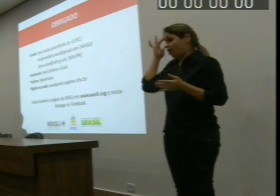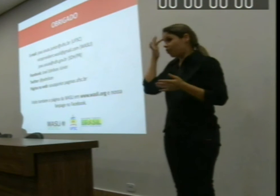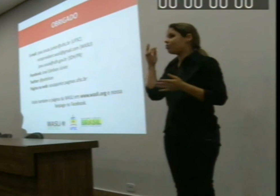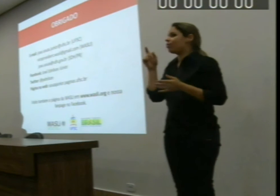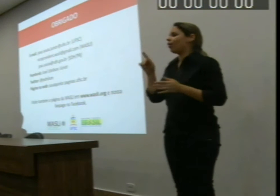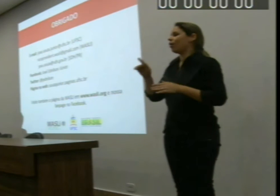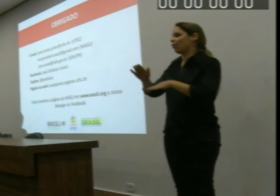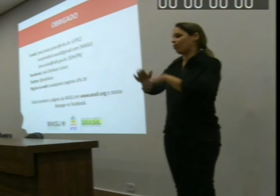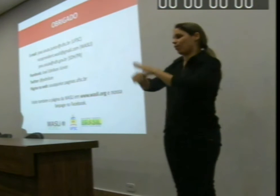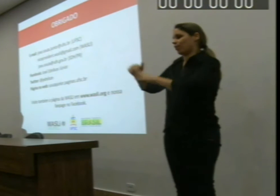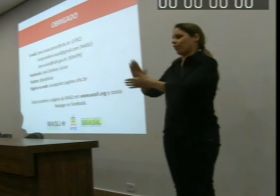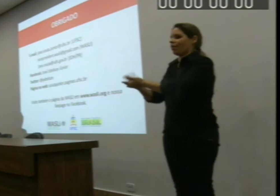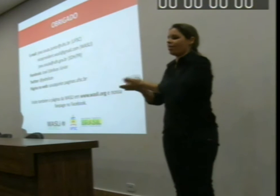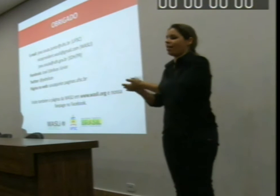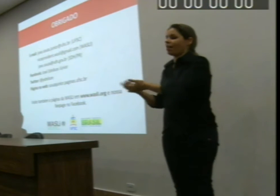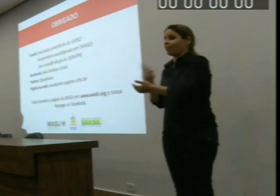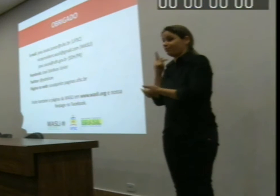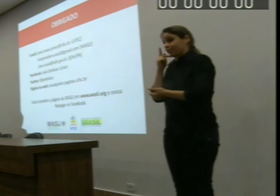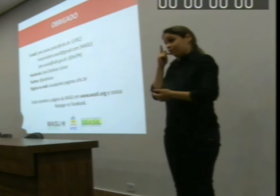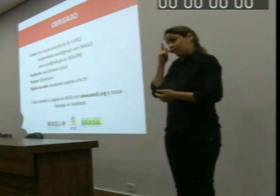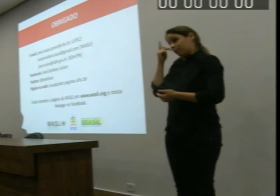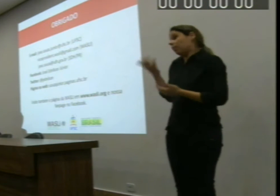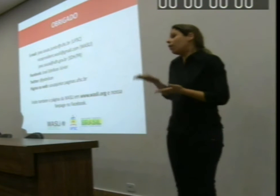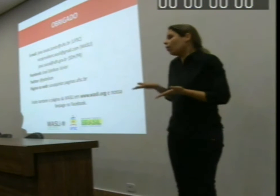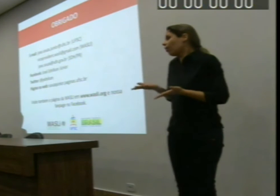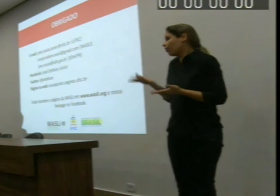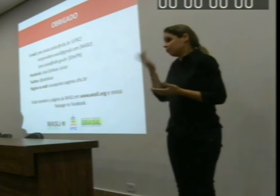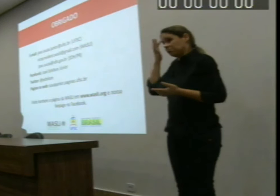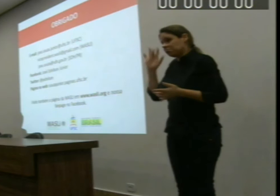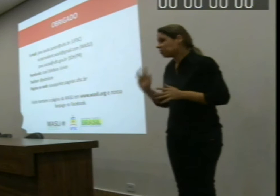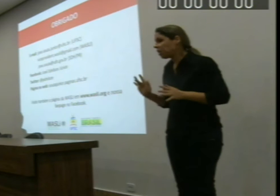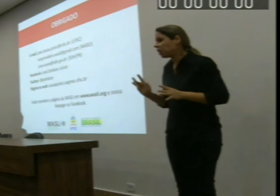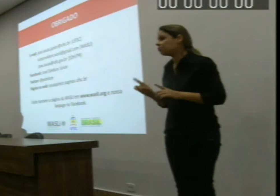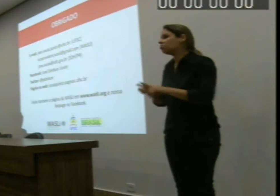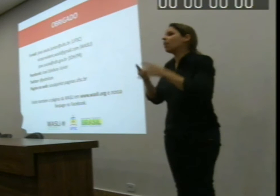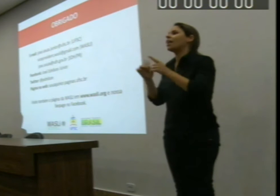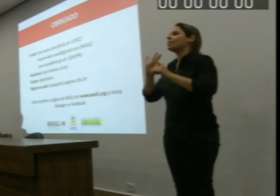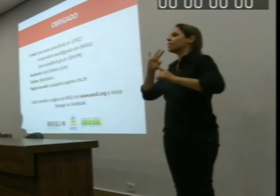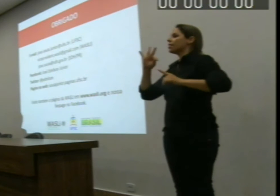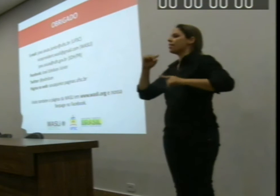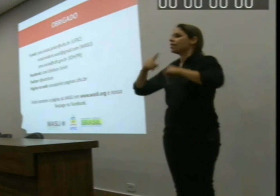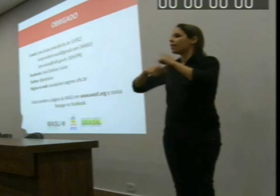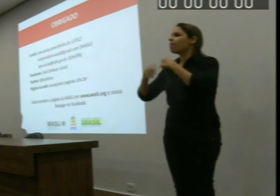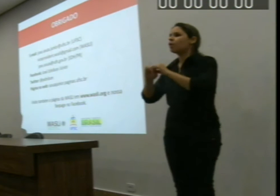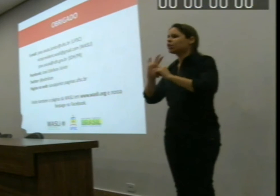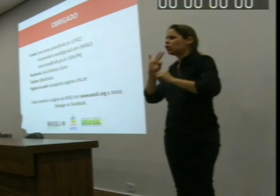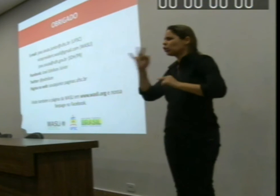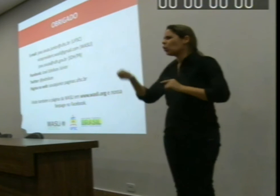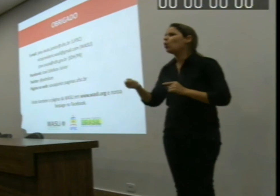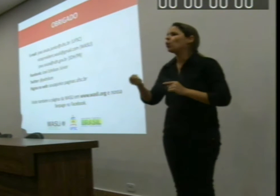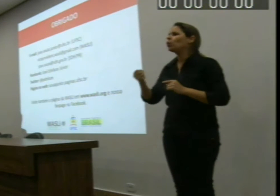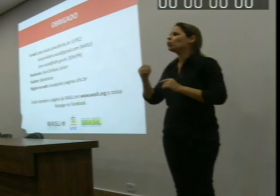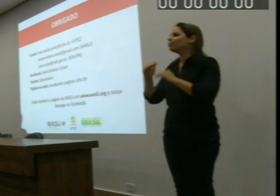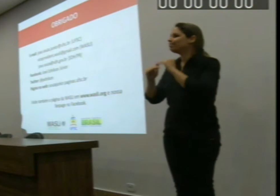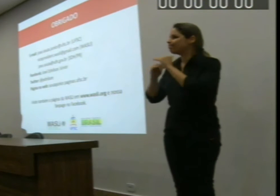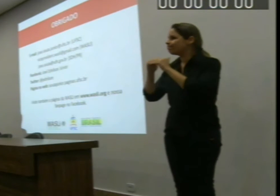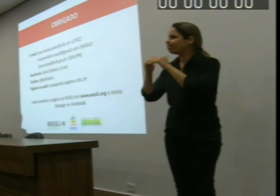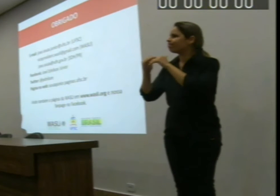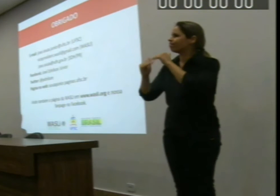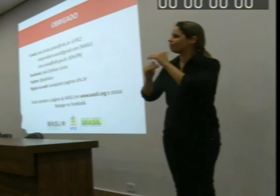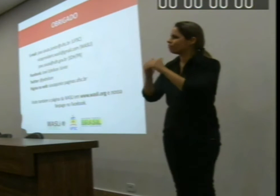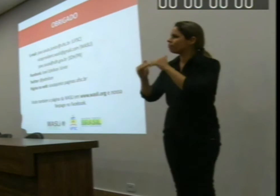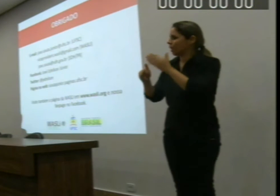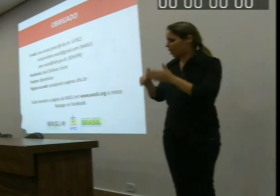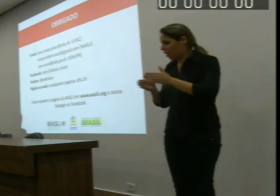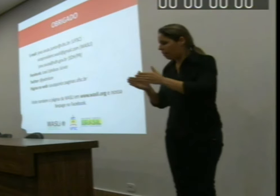acontecendo ou por outros motivos não sei mas só que tava uma situação que já tava a muito tempo